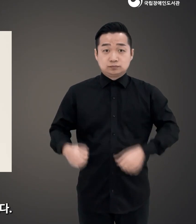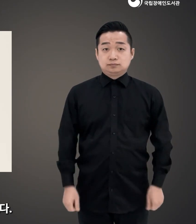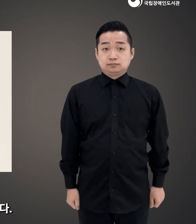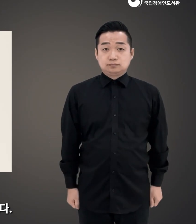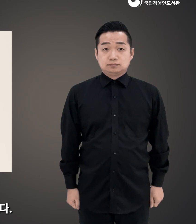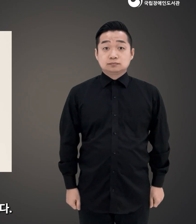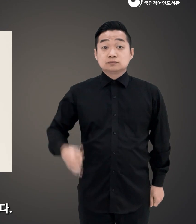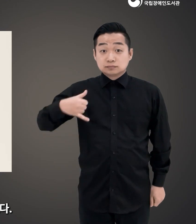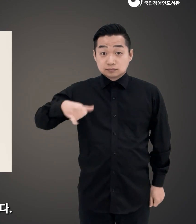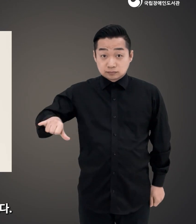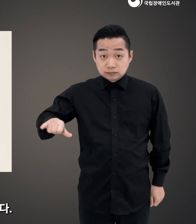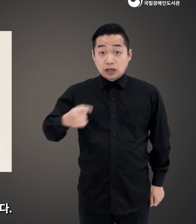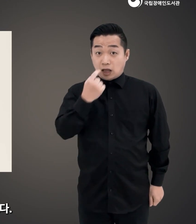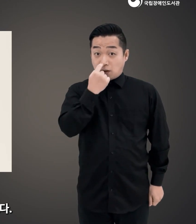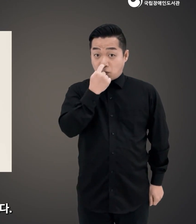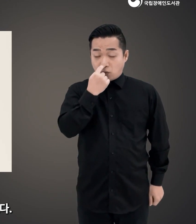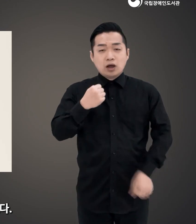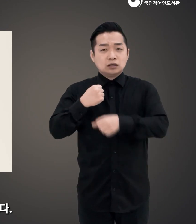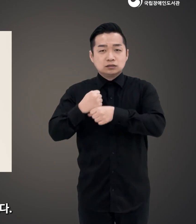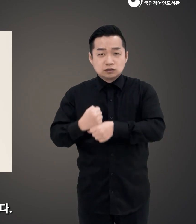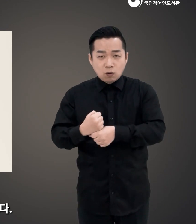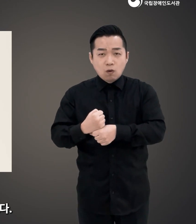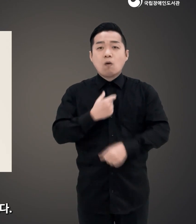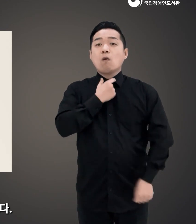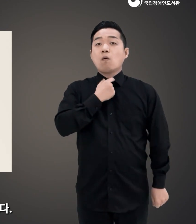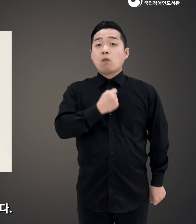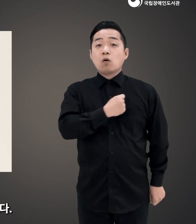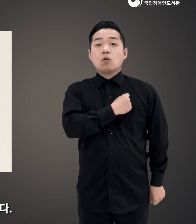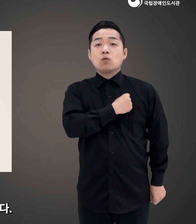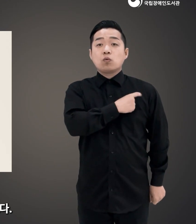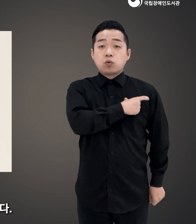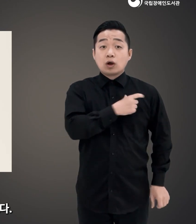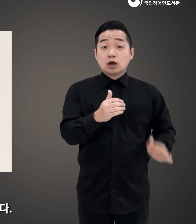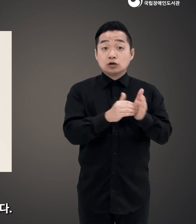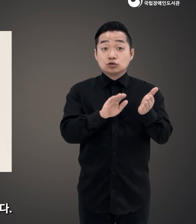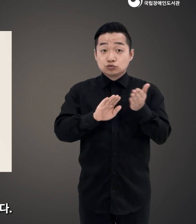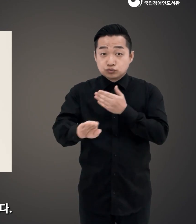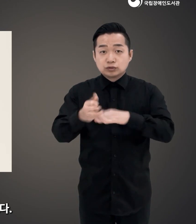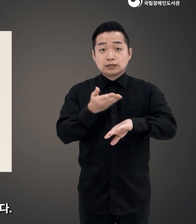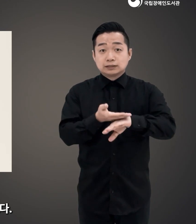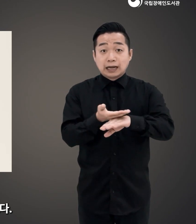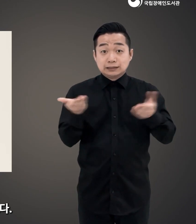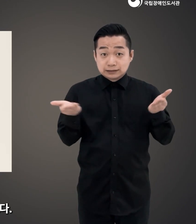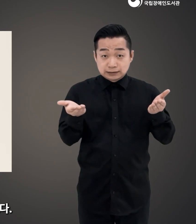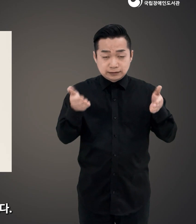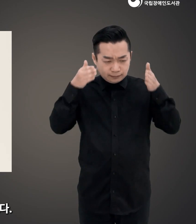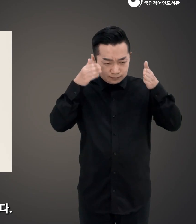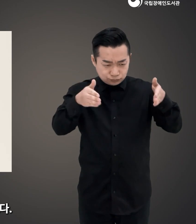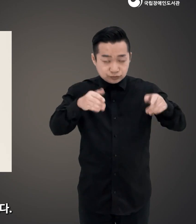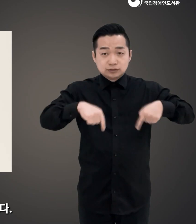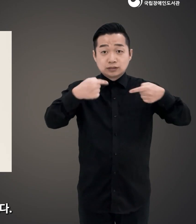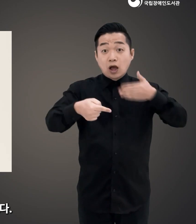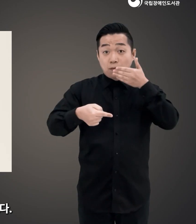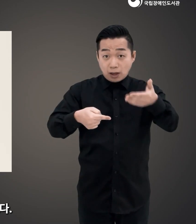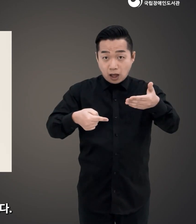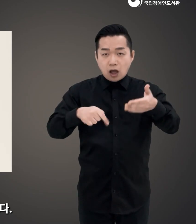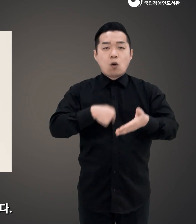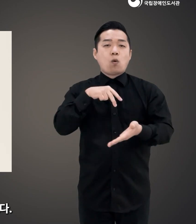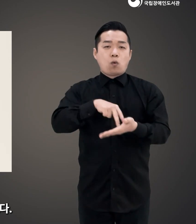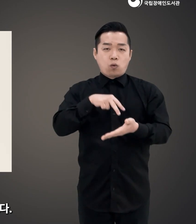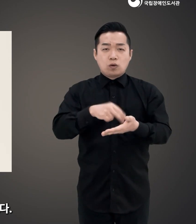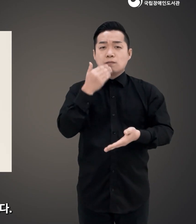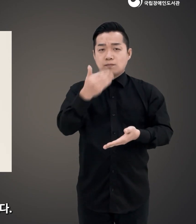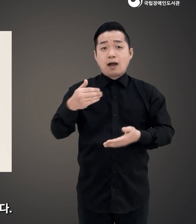아이는 자신의 의존 욕구가 채워진 후에야 또 다른 일에 주도적으로 도전하는 독립적인